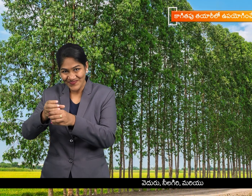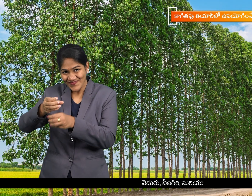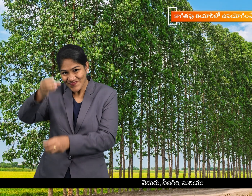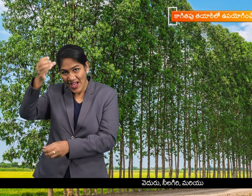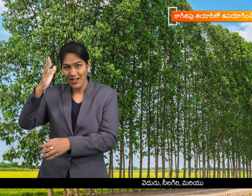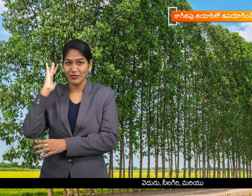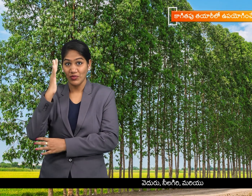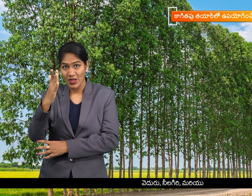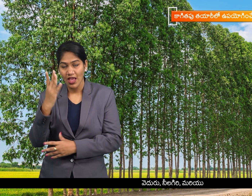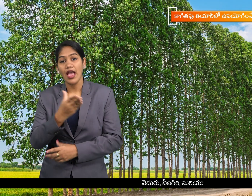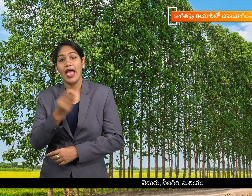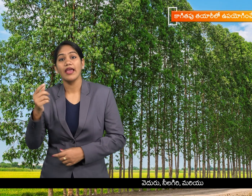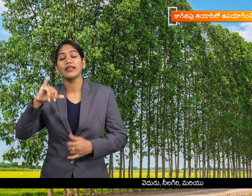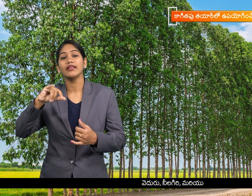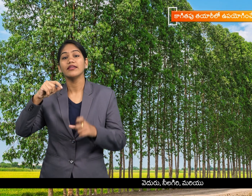వెదురు, నీలగిరి మరియు